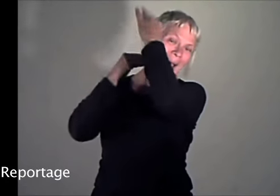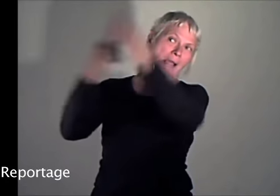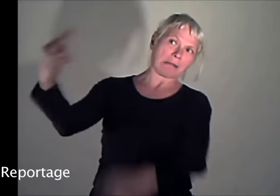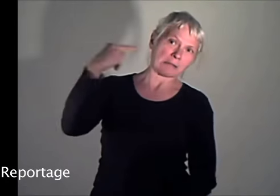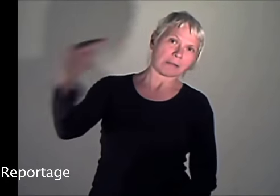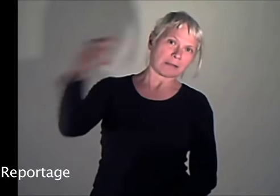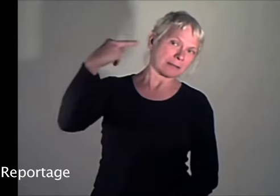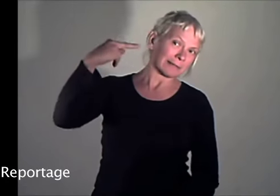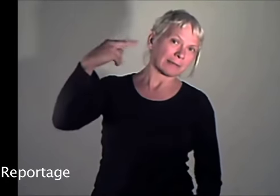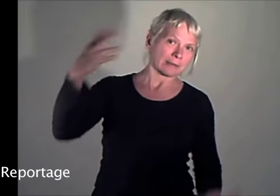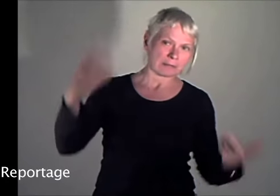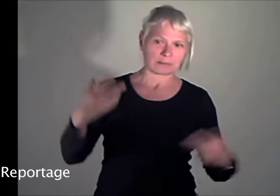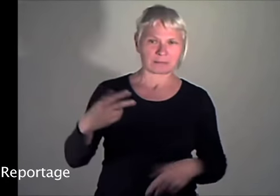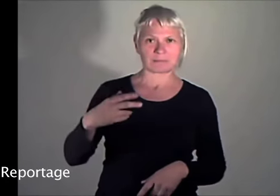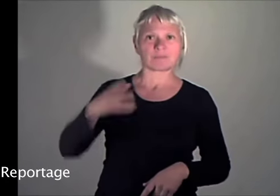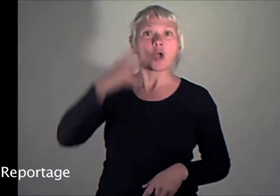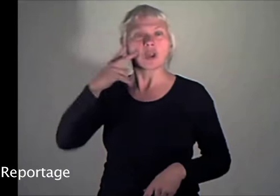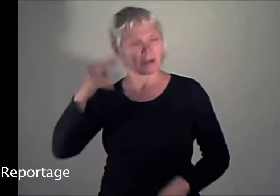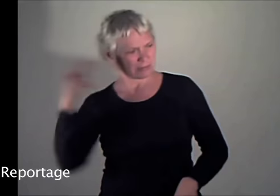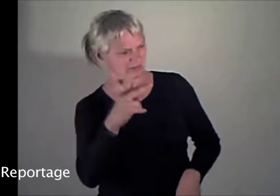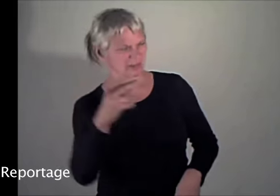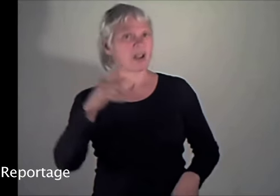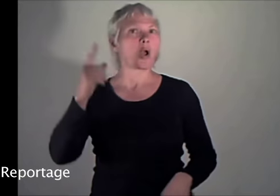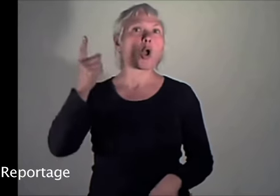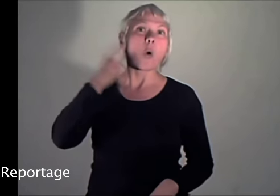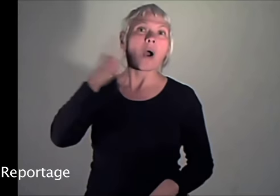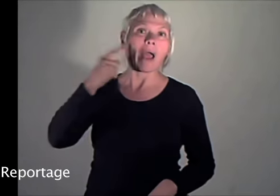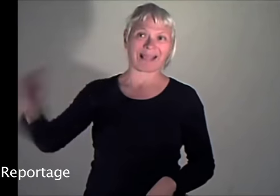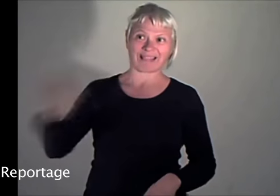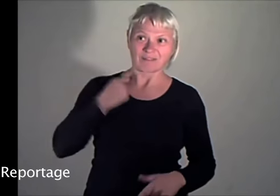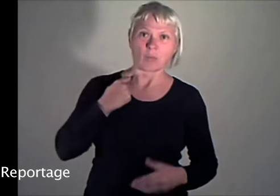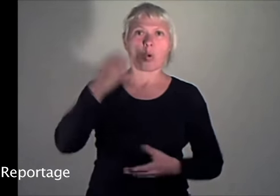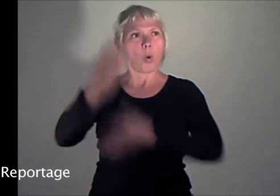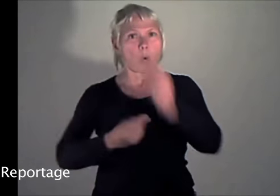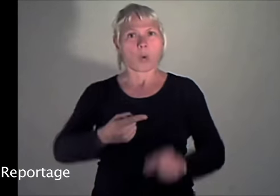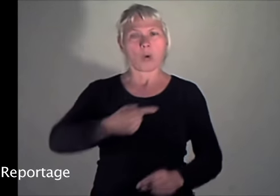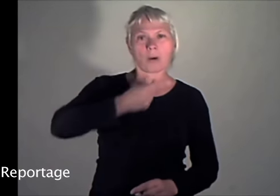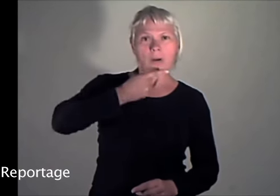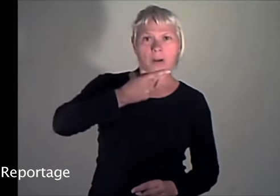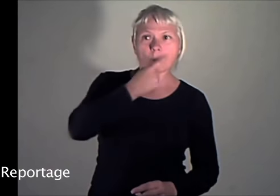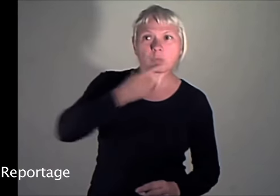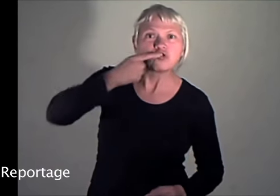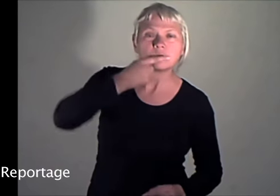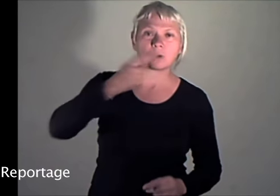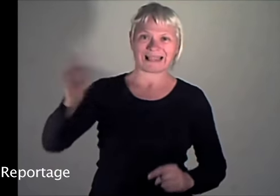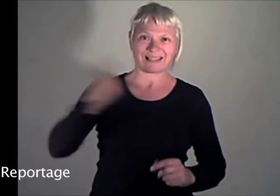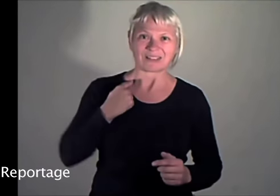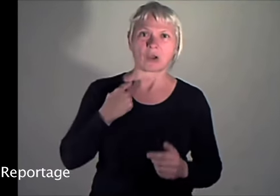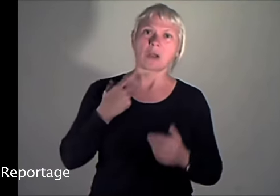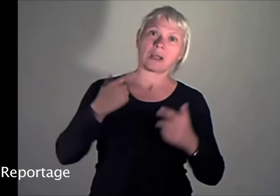bouche déficiente. Et ça, c'est vraiment un énorme combat, quoi, à mener. Nous, on utilise la langue des signes, on est à l'aise avec ça.